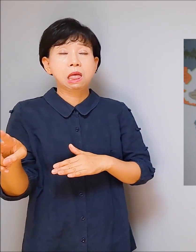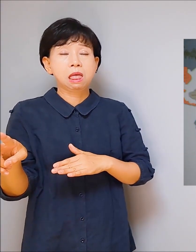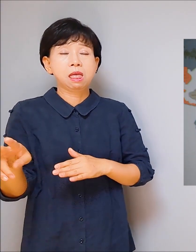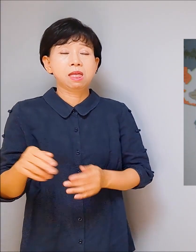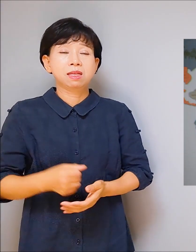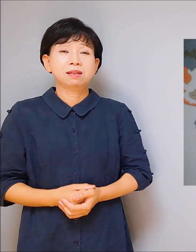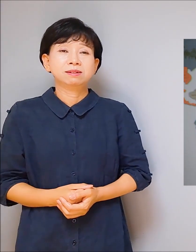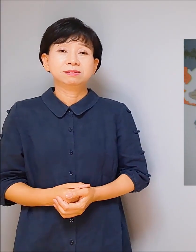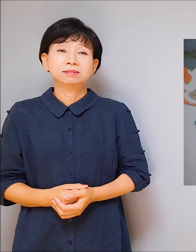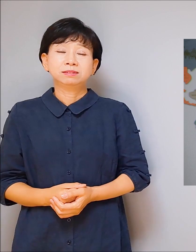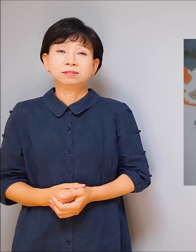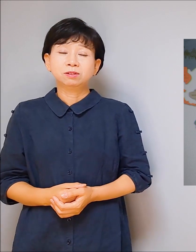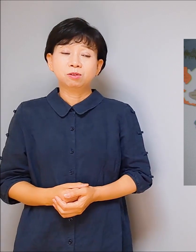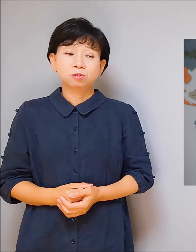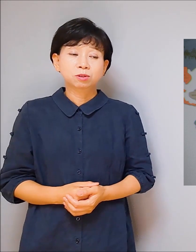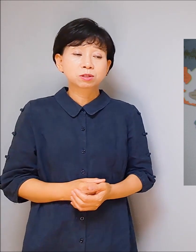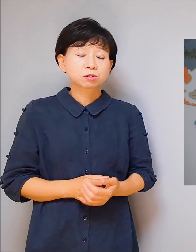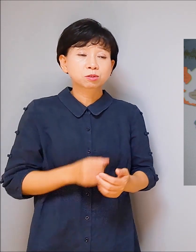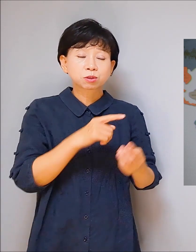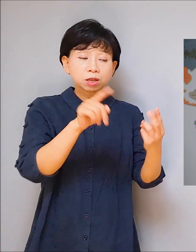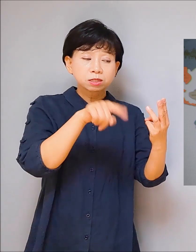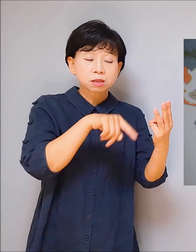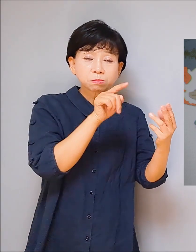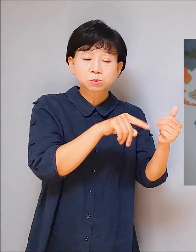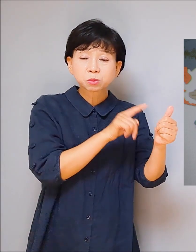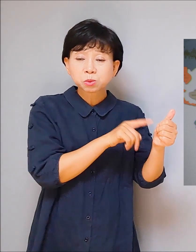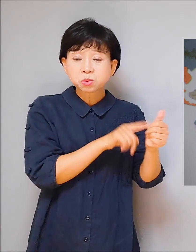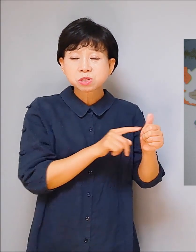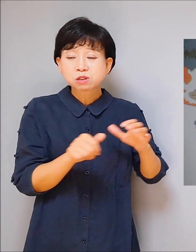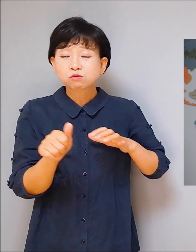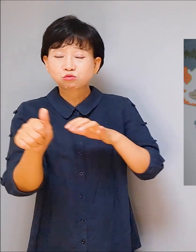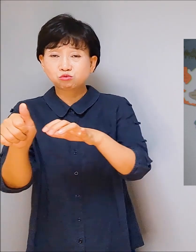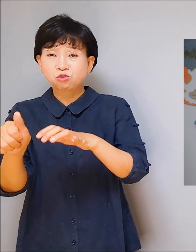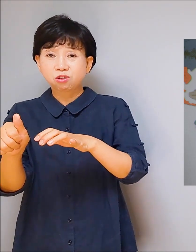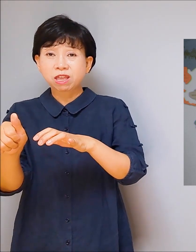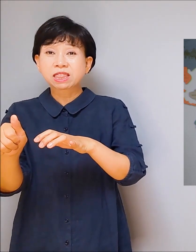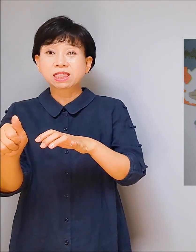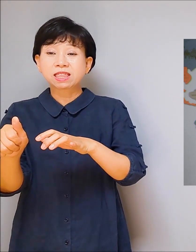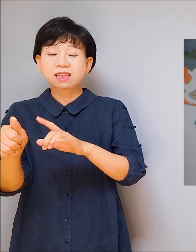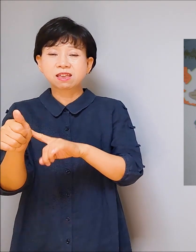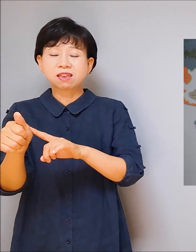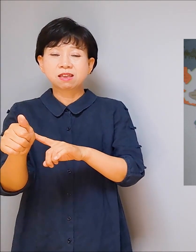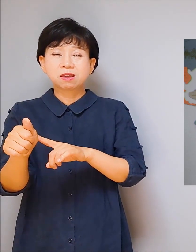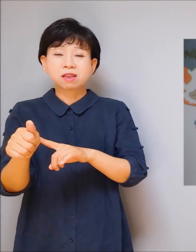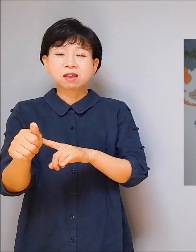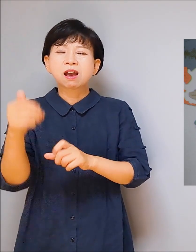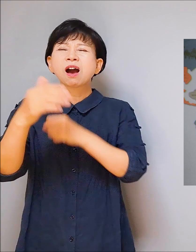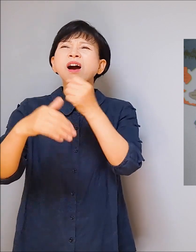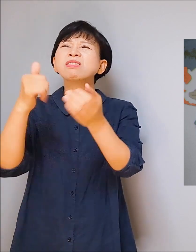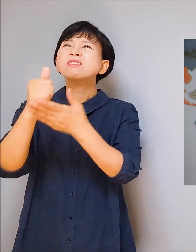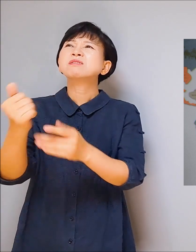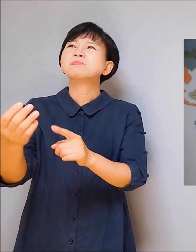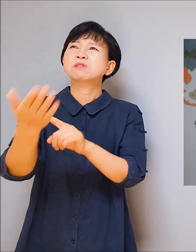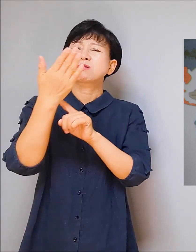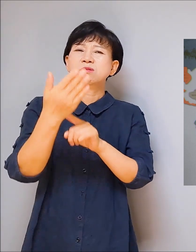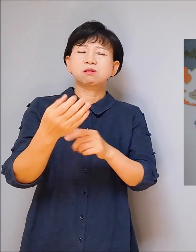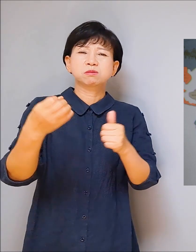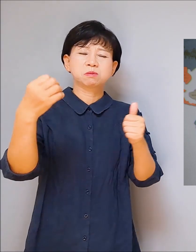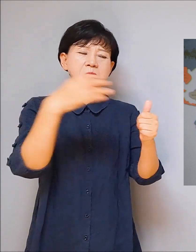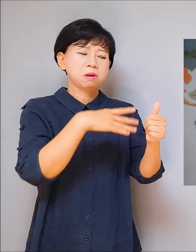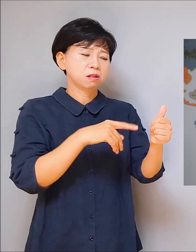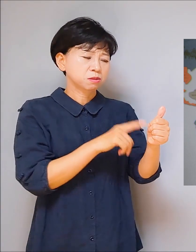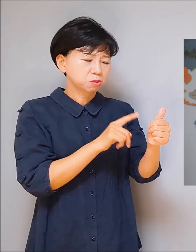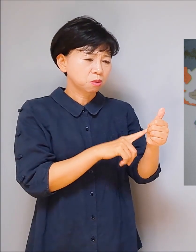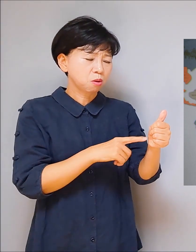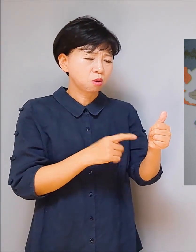했습니다. 라반이 추격하여 야곱을 만나기 전날 밤 하나님이 라반에게 이런 말씀을 하셨다는 거예요. 너 야곱에게 어떤